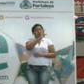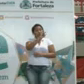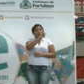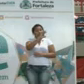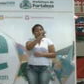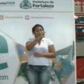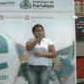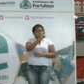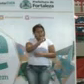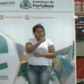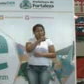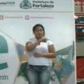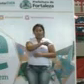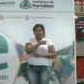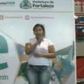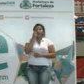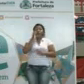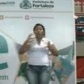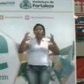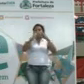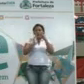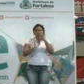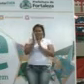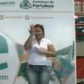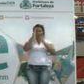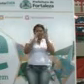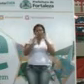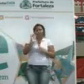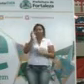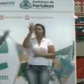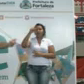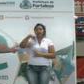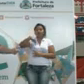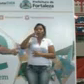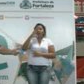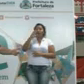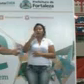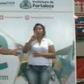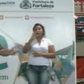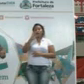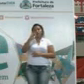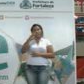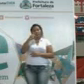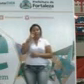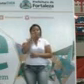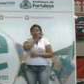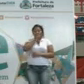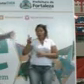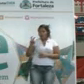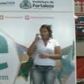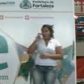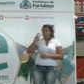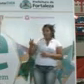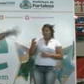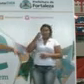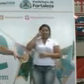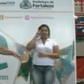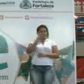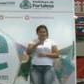Cortiço, a família do Miranda fica vendo. Então, na hora que está tendo uma cena lá embaixo, que tem os